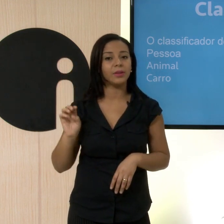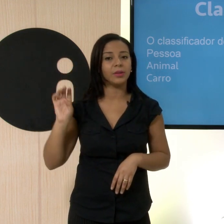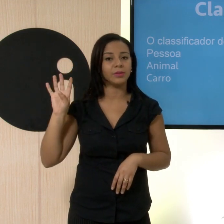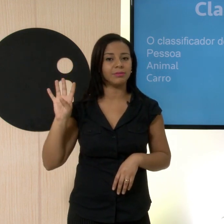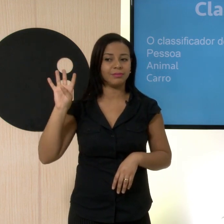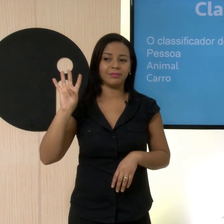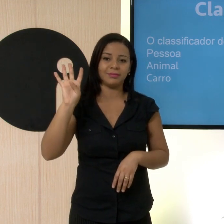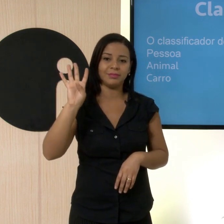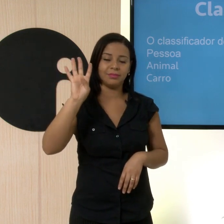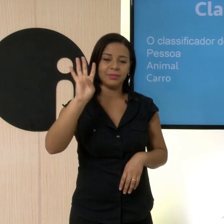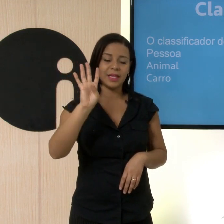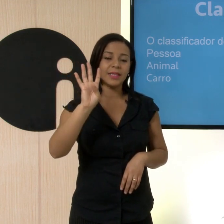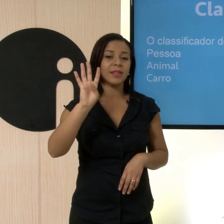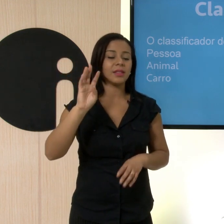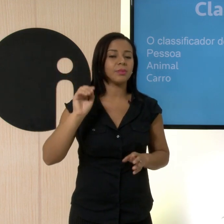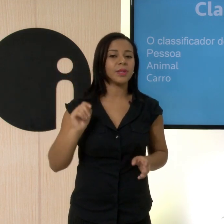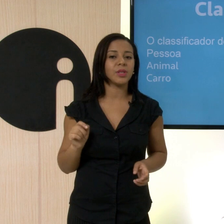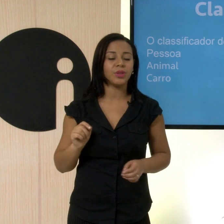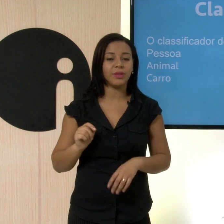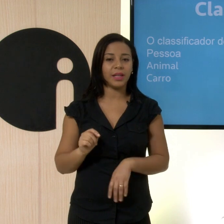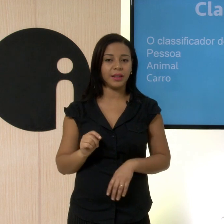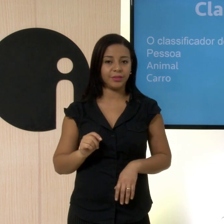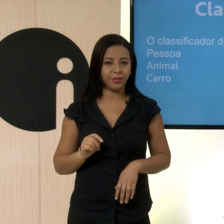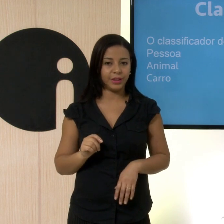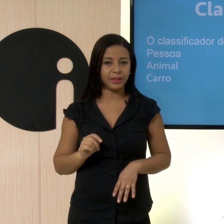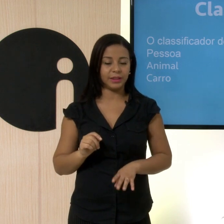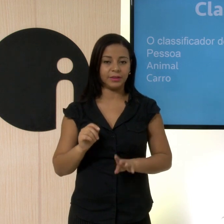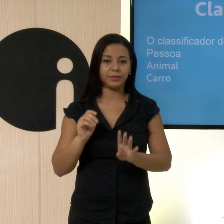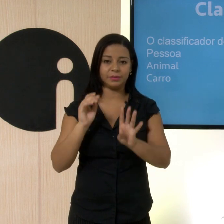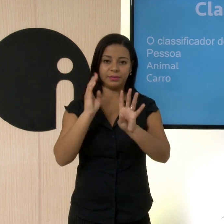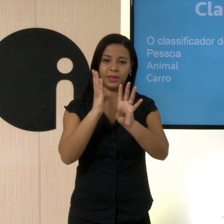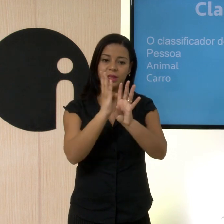4. Se essas pessoas estiverem em fila, então,